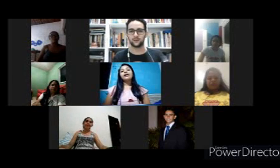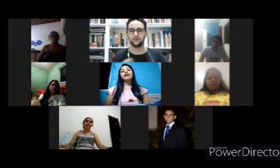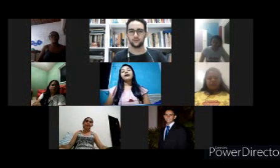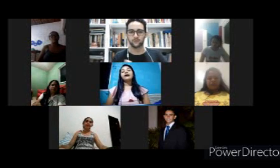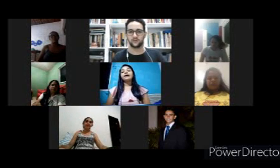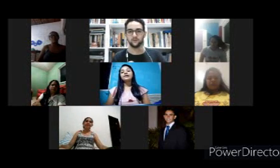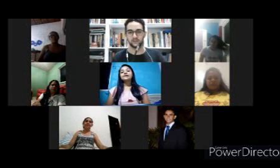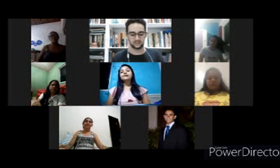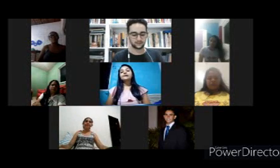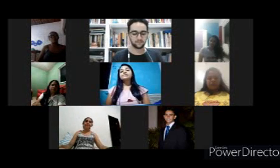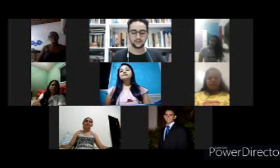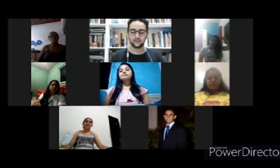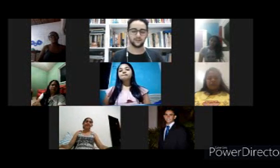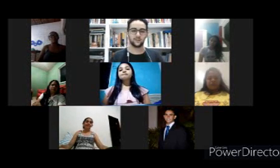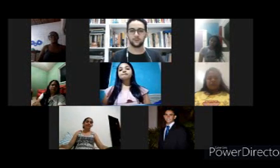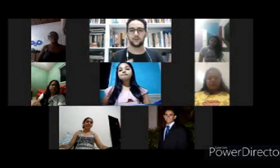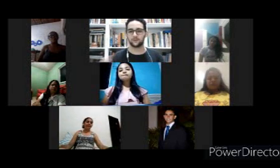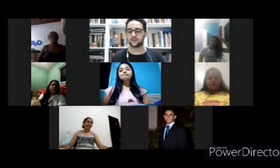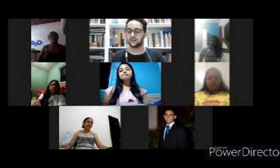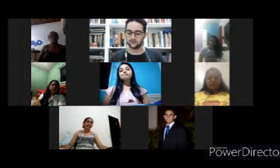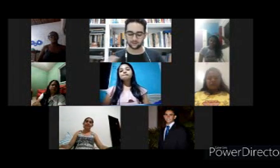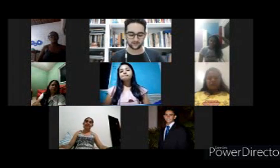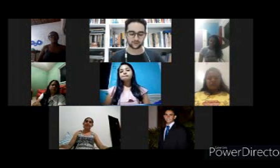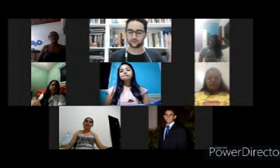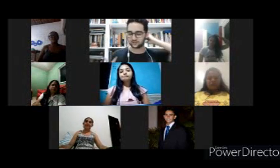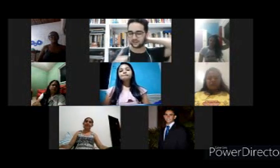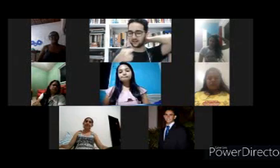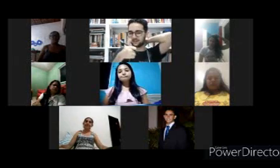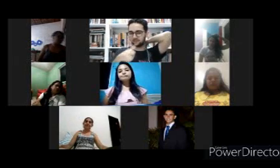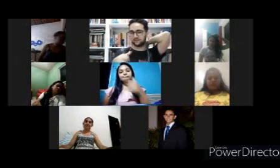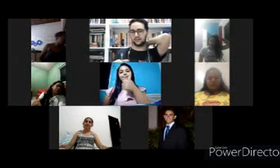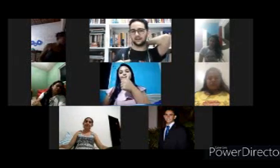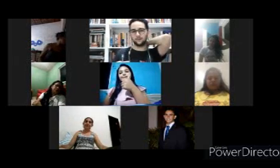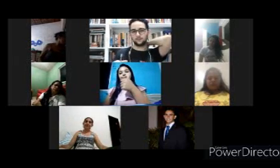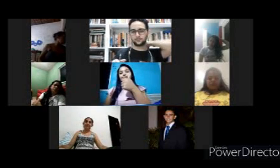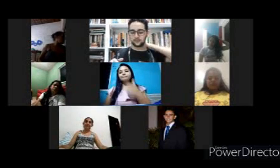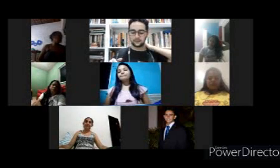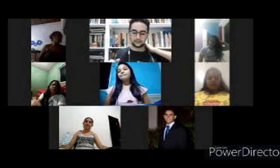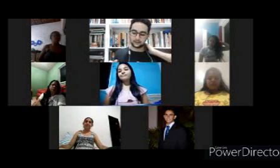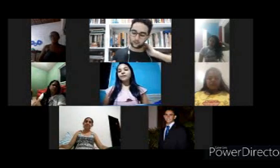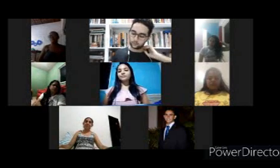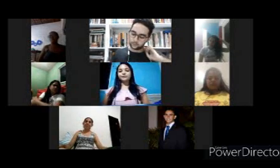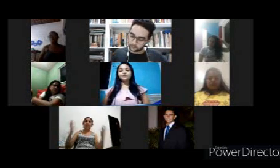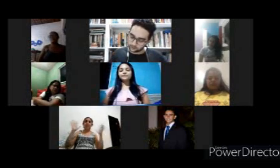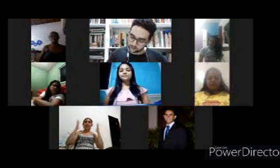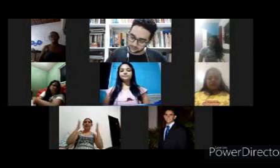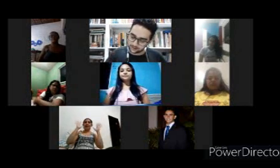todo mundo ver vocês. Mas sem problema, eu consegui ver, você fez todos os sinais. Legal. Então, próxima é